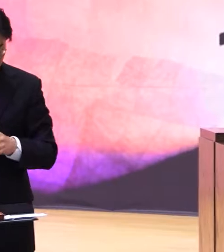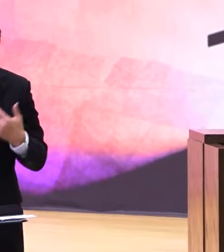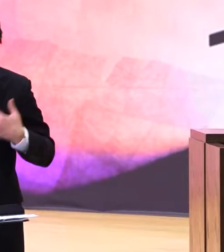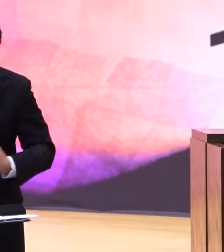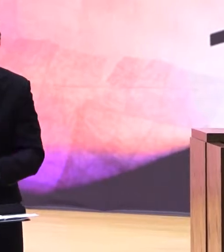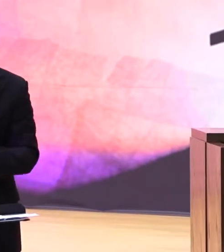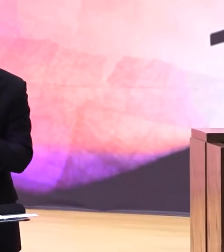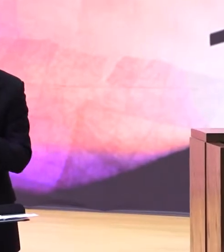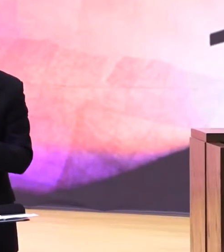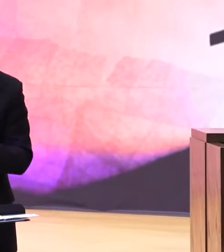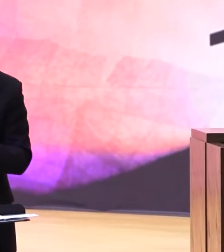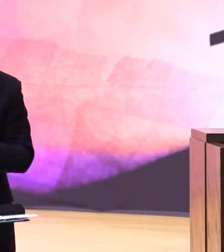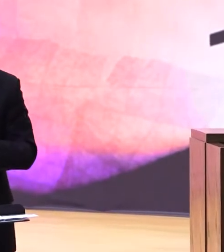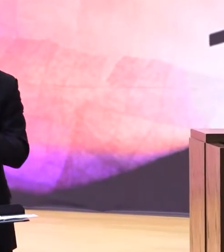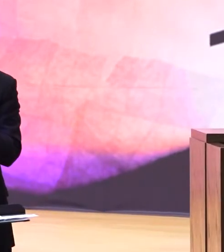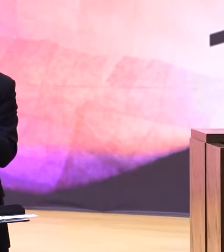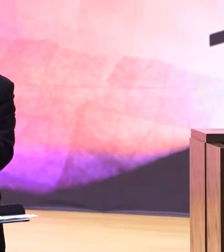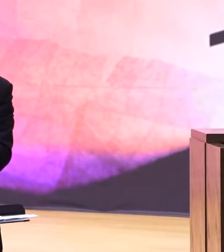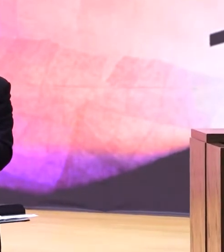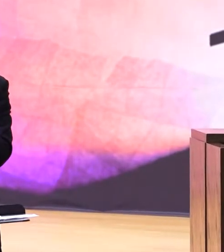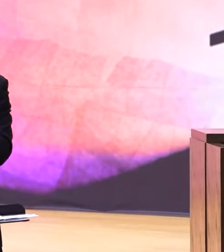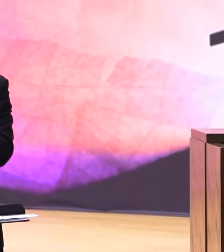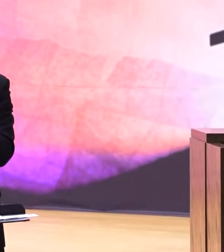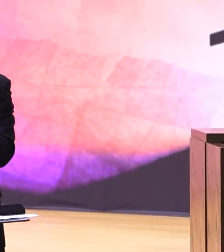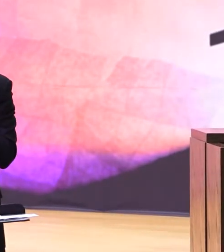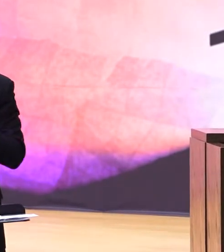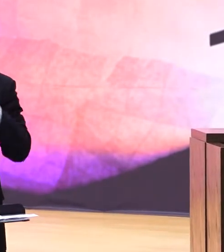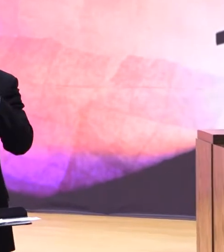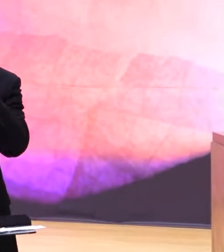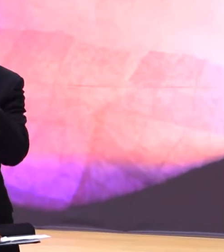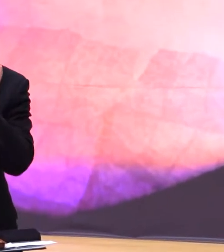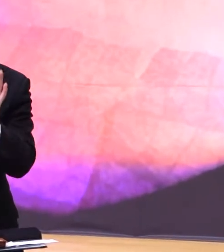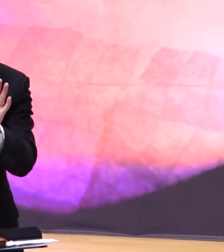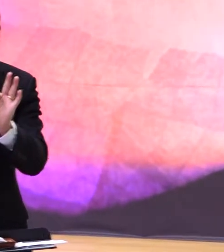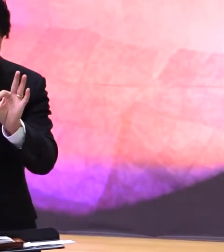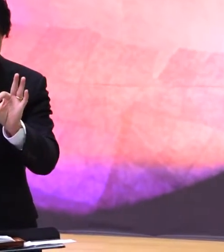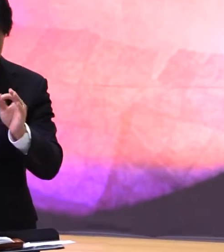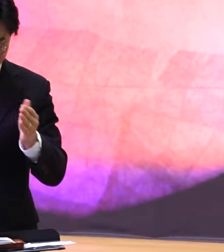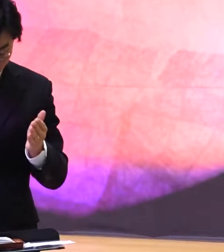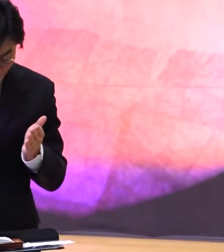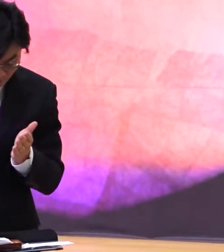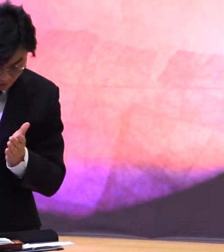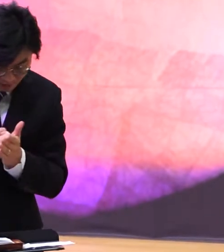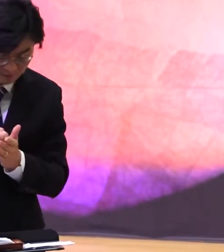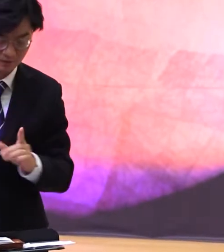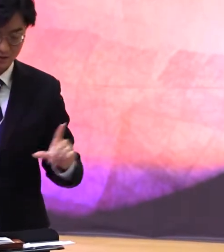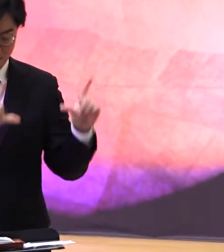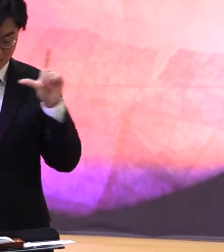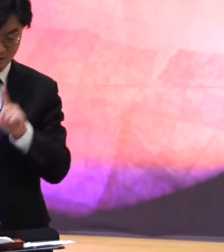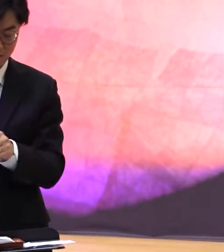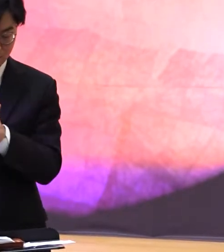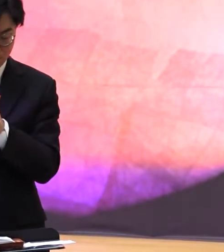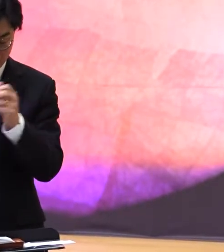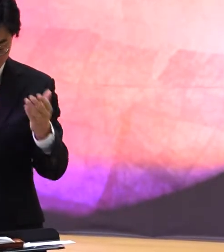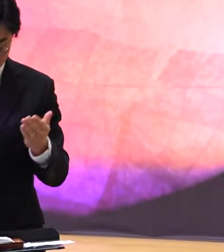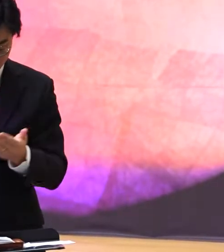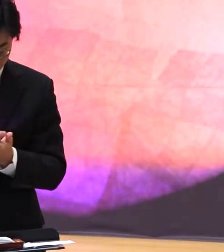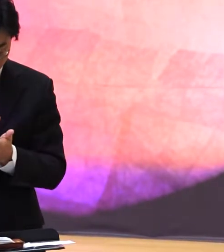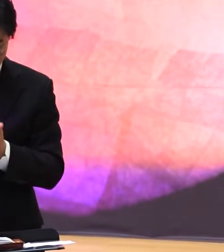오늘도 주님의 발자취를 닮아갈 결단과 다짐만 있게 하여 주시옵소서. 우리 위에 이 땅에